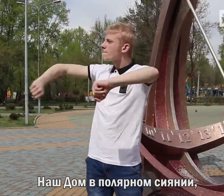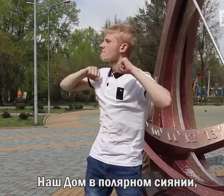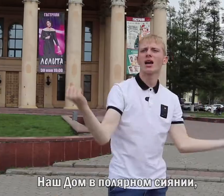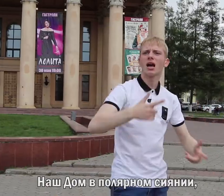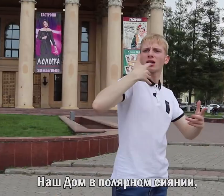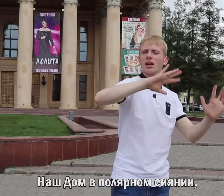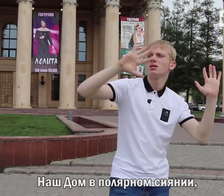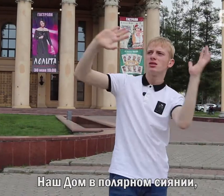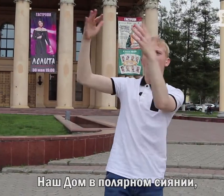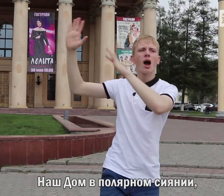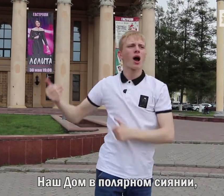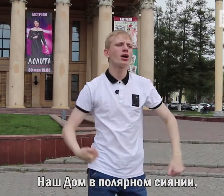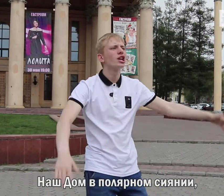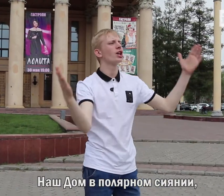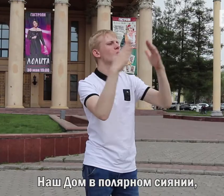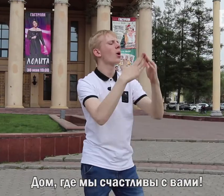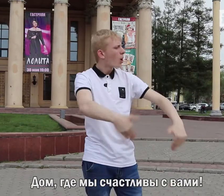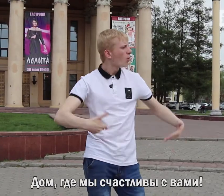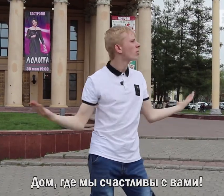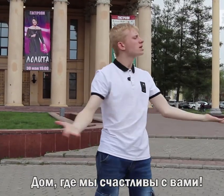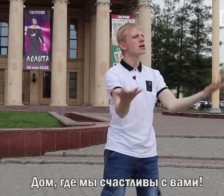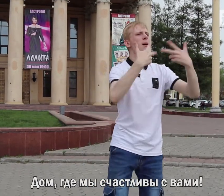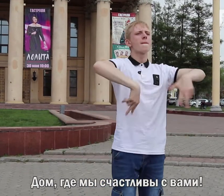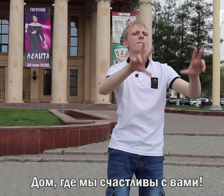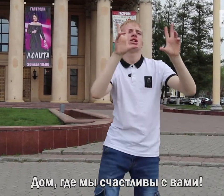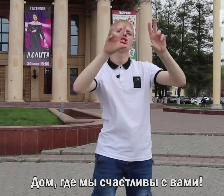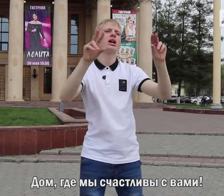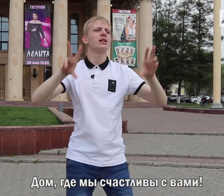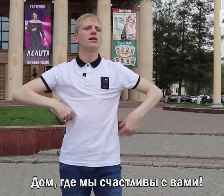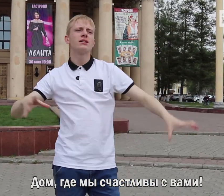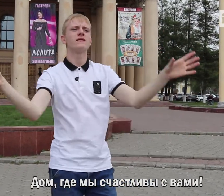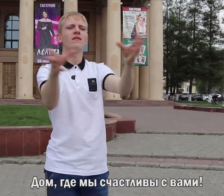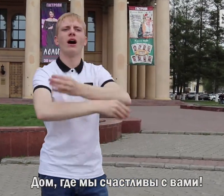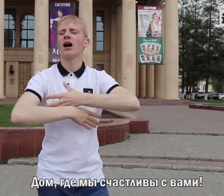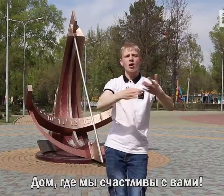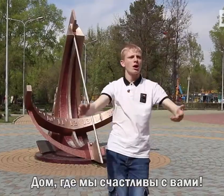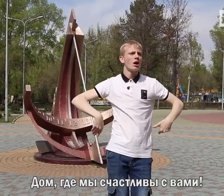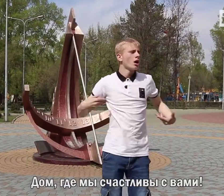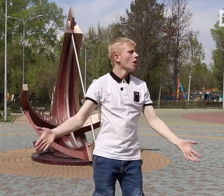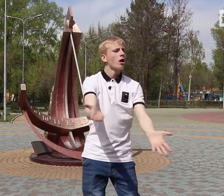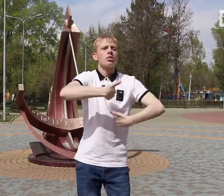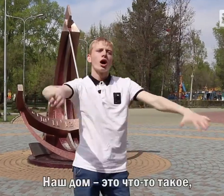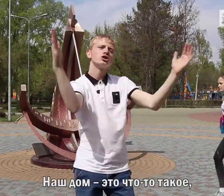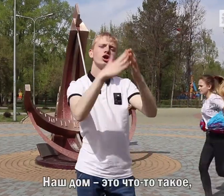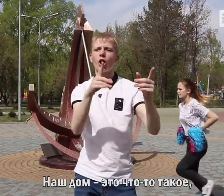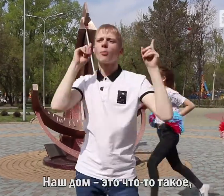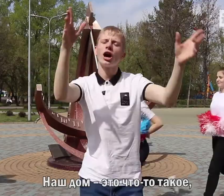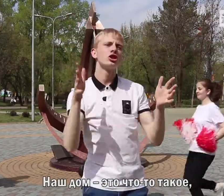в полярном сиянии дом, где мы счастливы с вами. Наш дом —